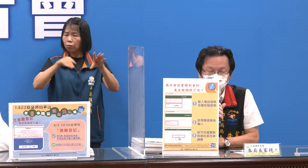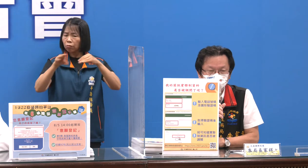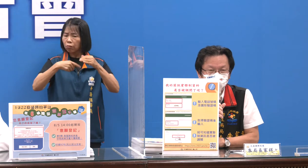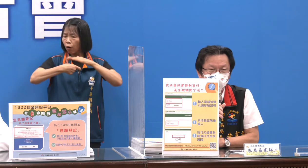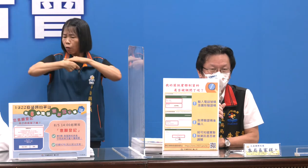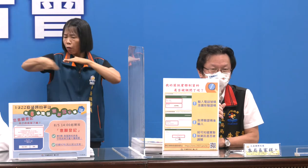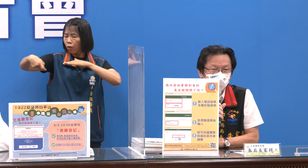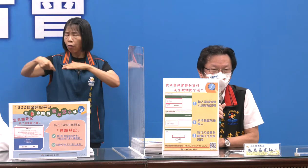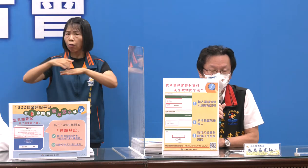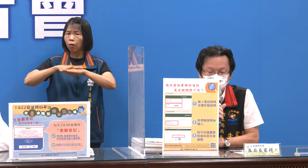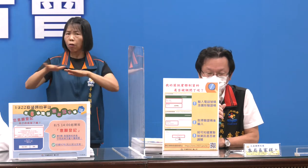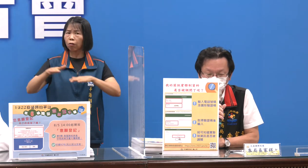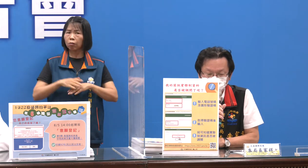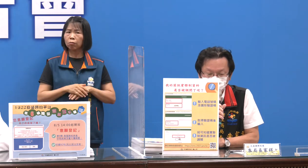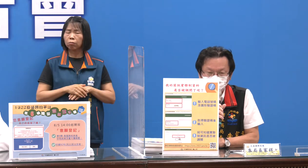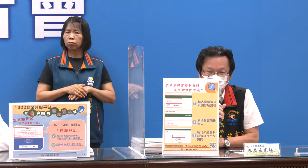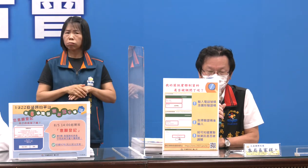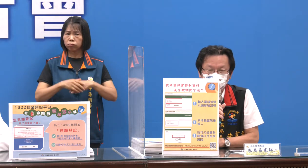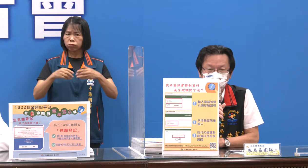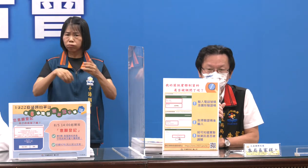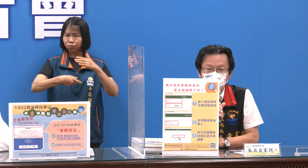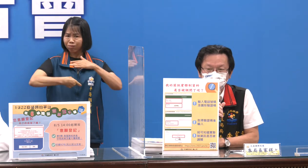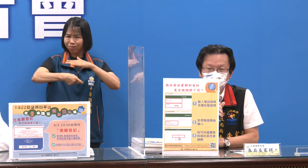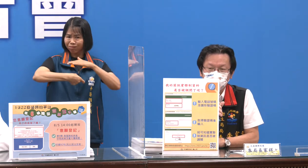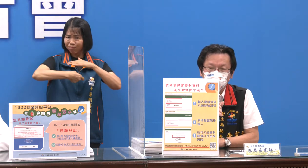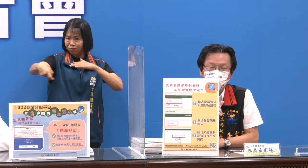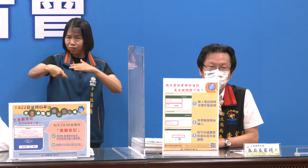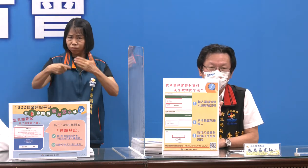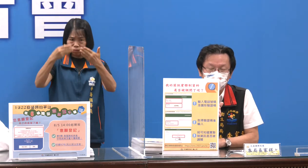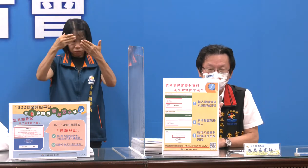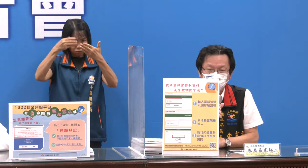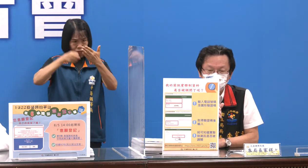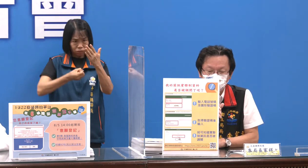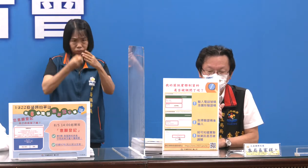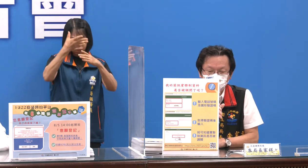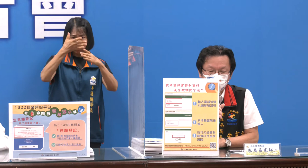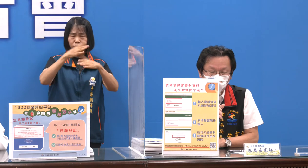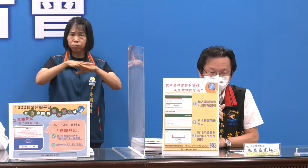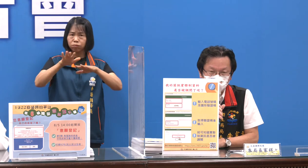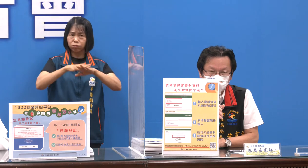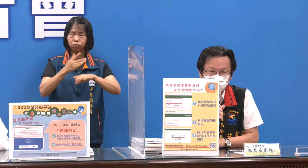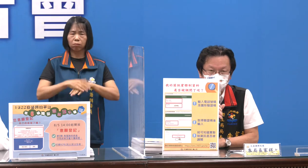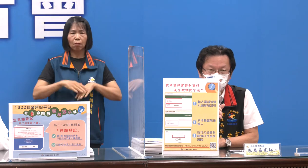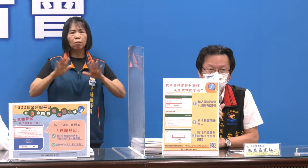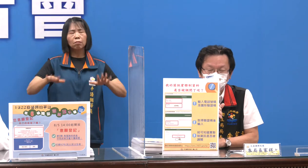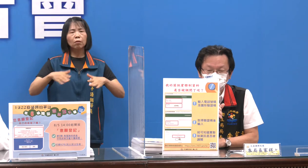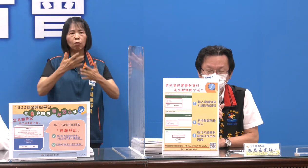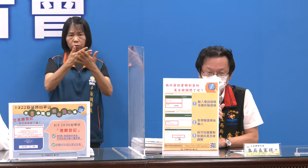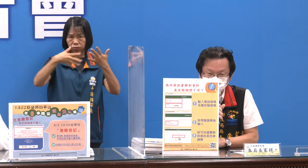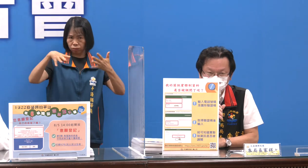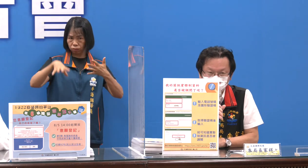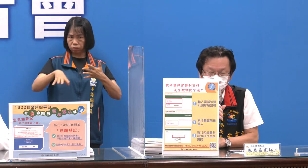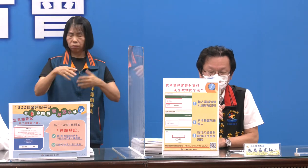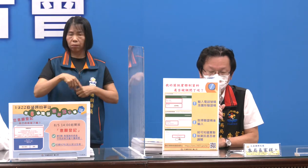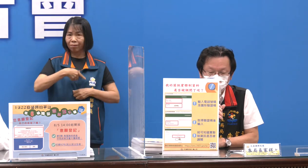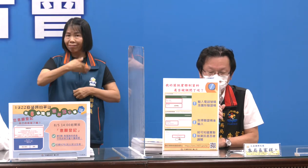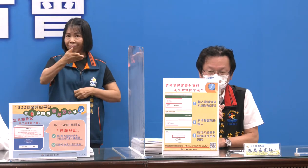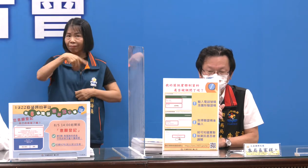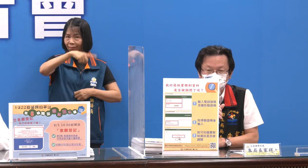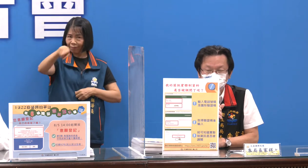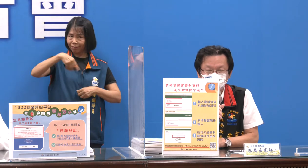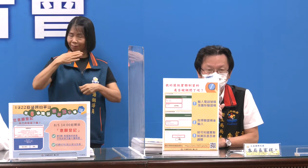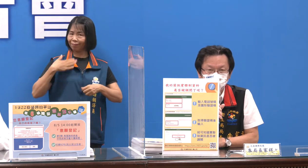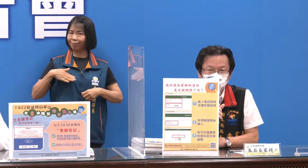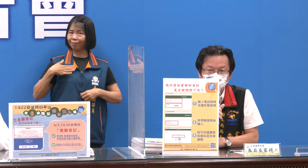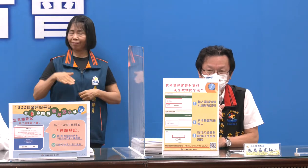会不会被拿来被调阅，所以这边有一个网站可以让你去了解你